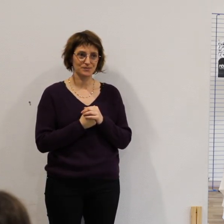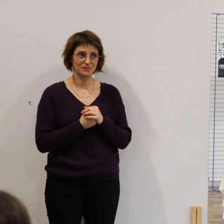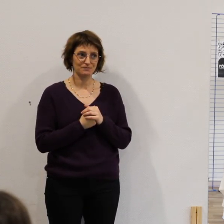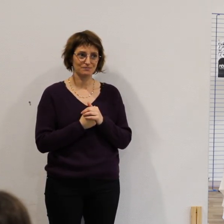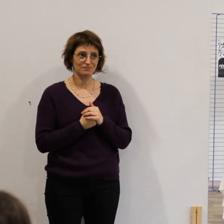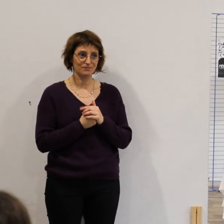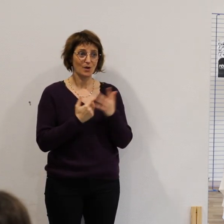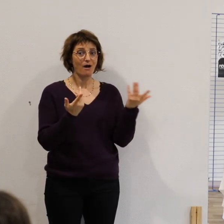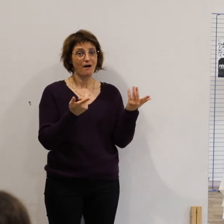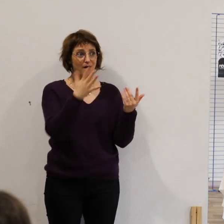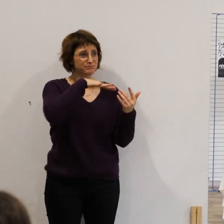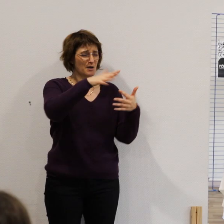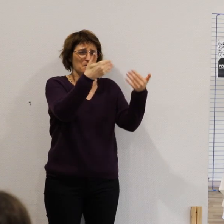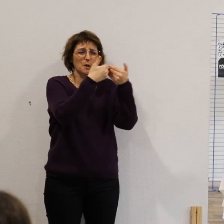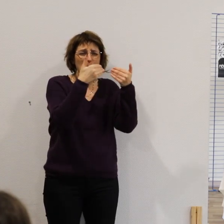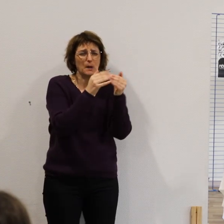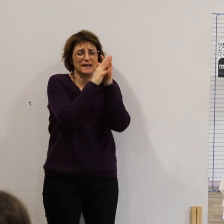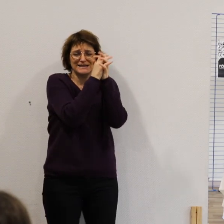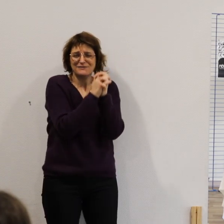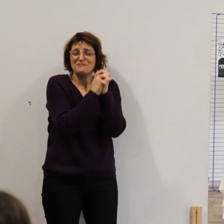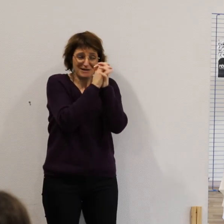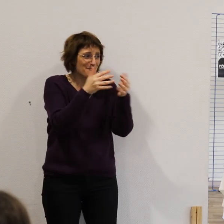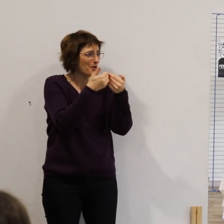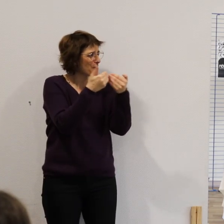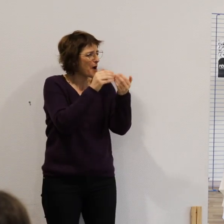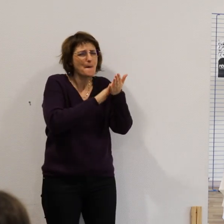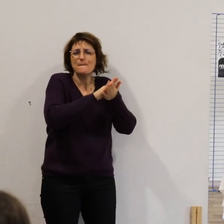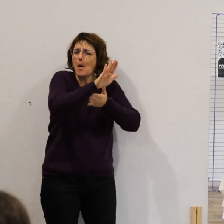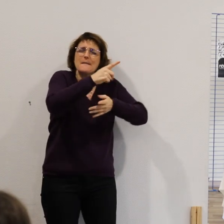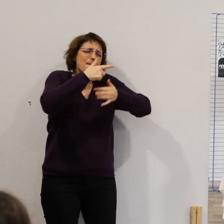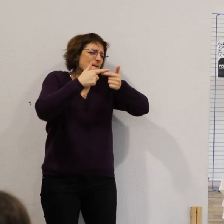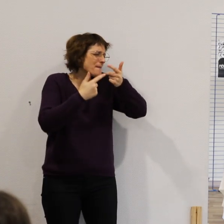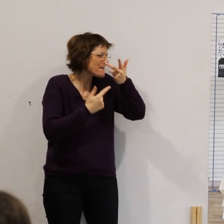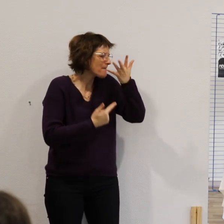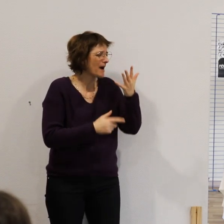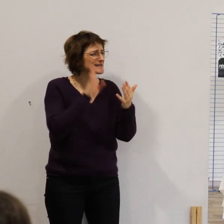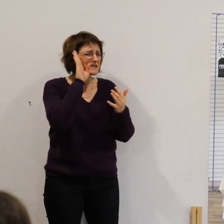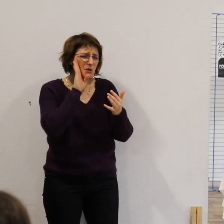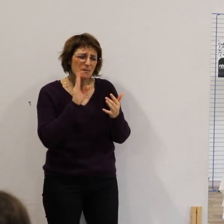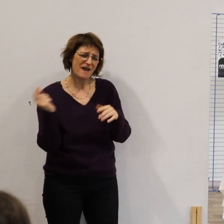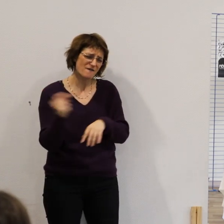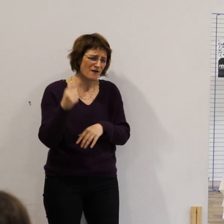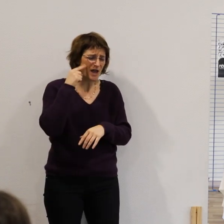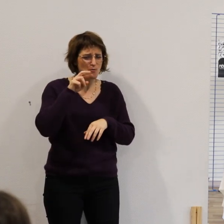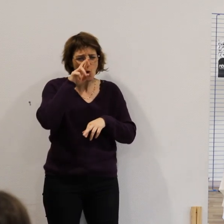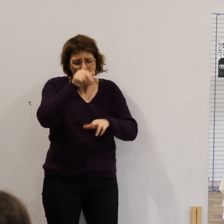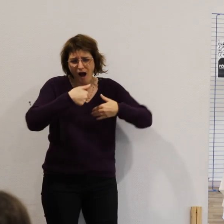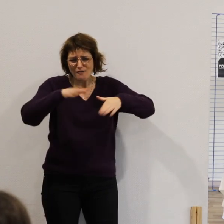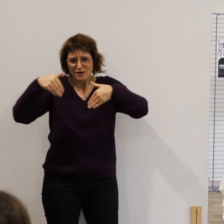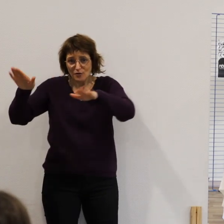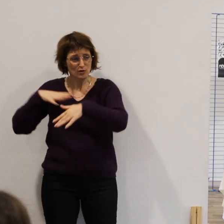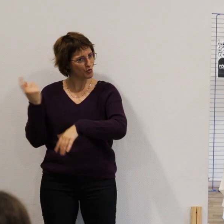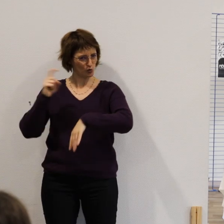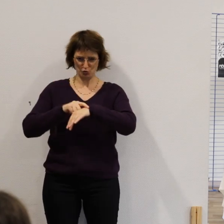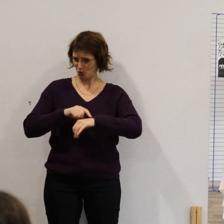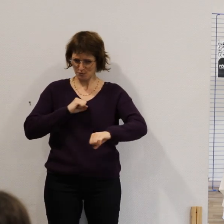On me pria, on m'implora. On me promit monts et merveilles pour mettre en fuite les souris et les rats. Ce que je fis dans